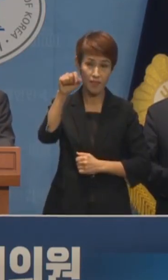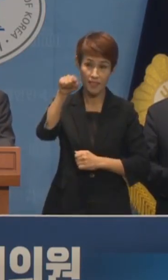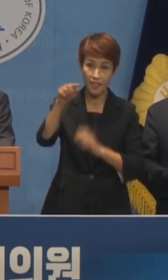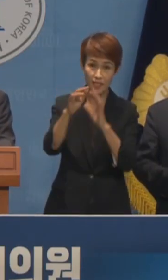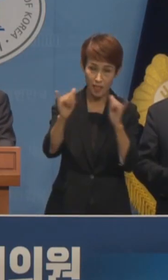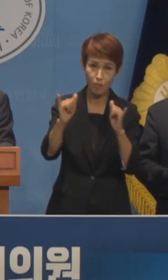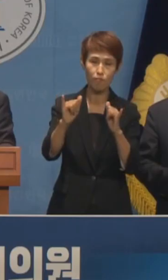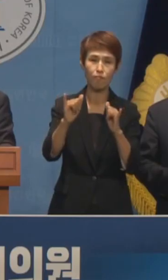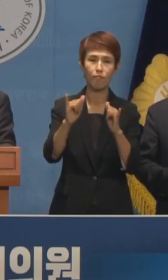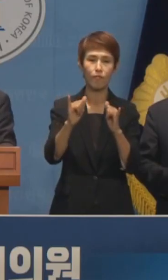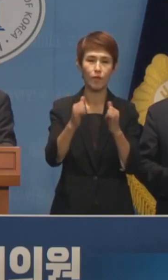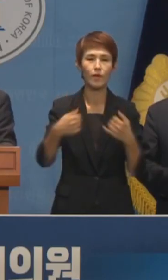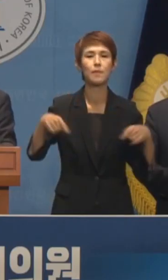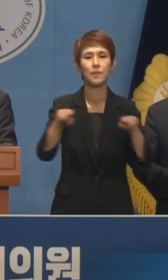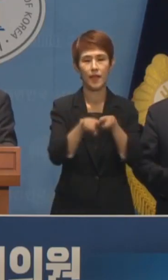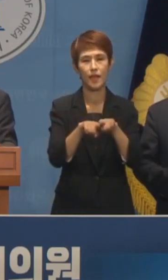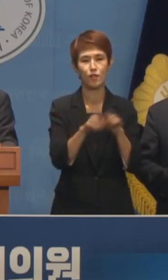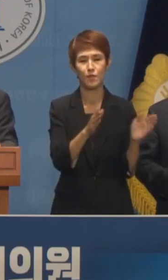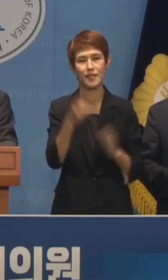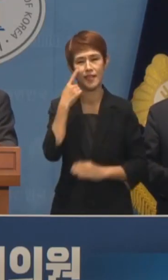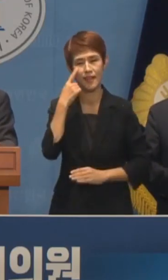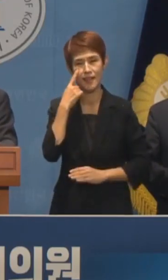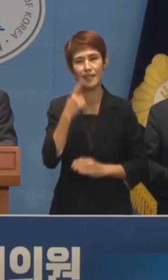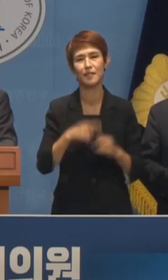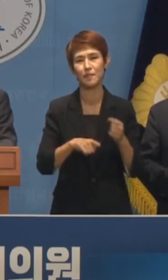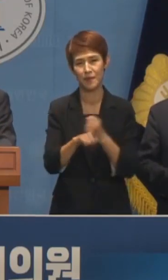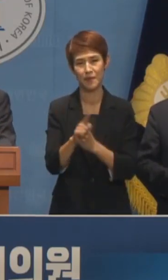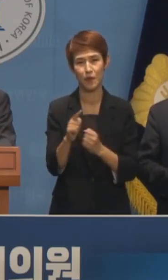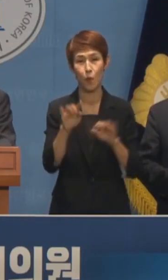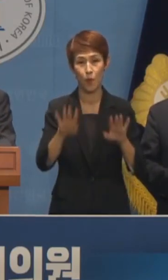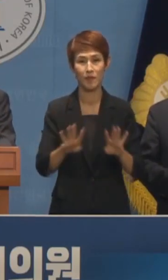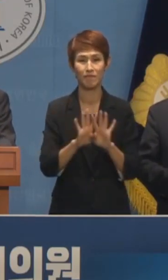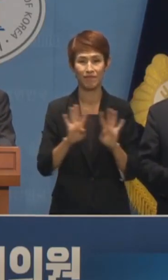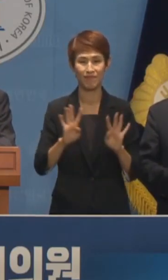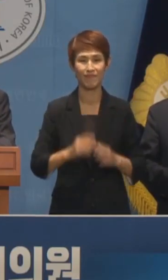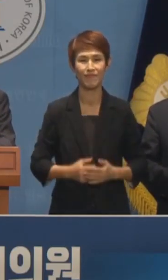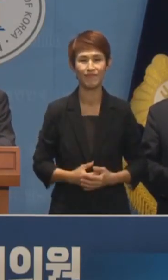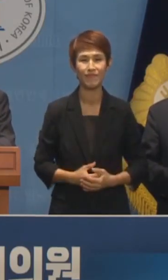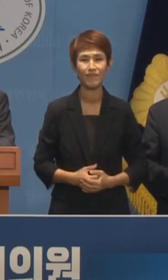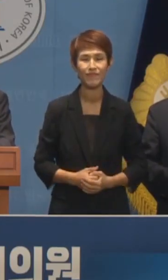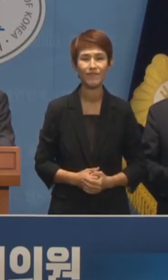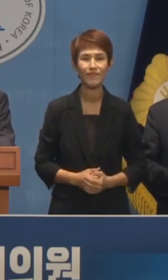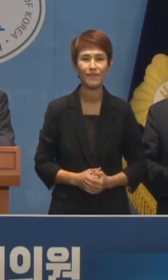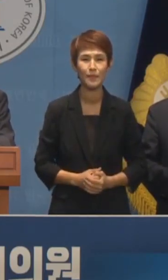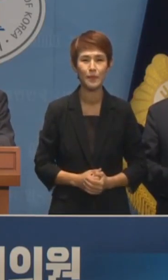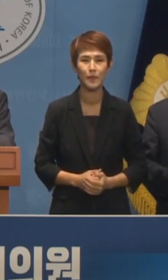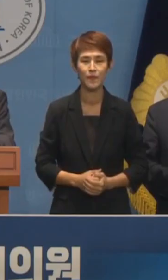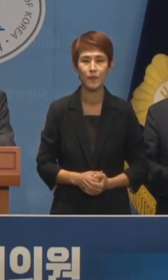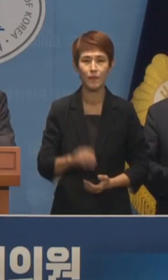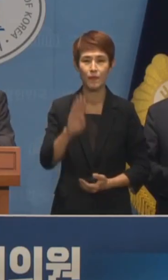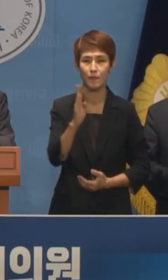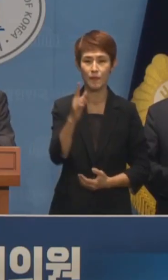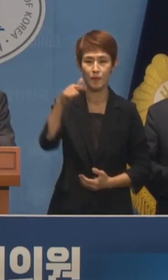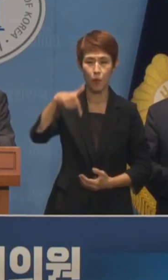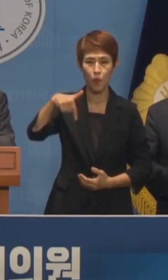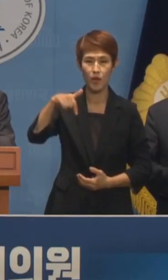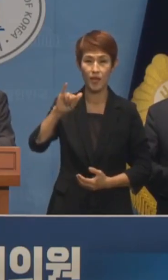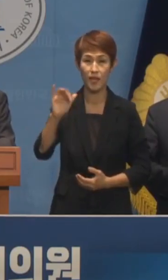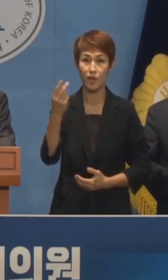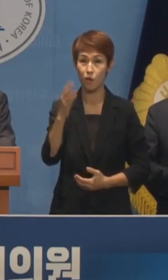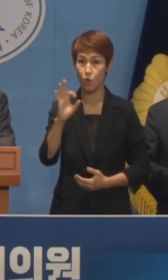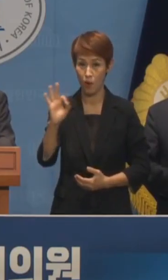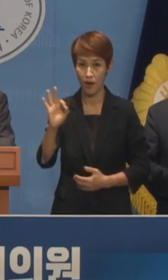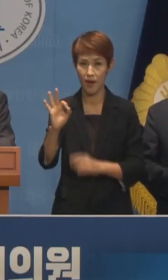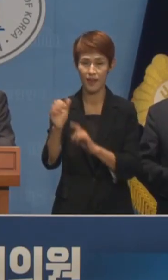의지들을 모아서 이 자리에 함께 오게 된 것입니다. 오늘 먼저 복귀왕 더불어민주당